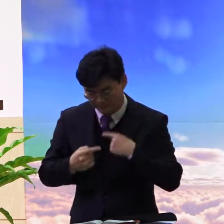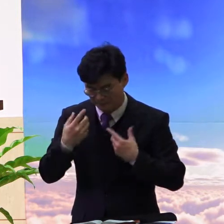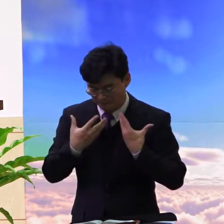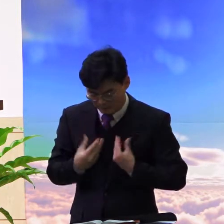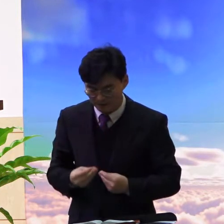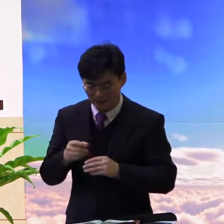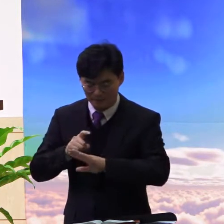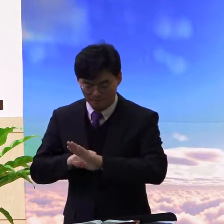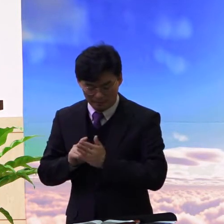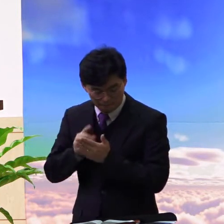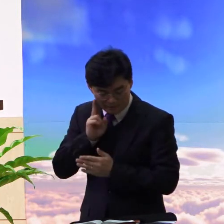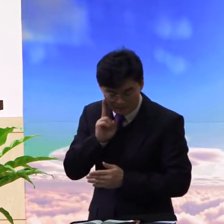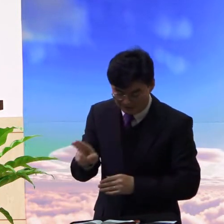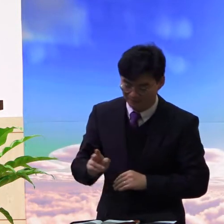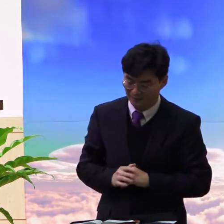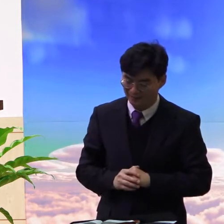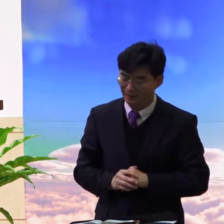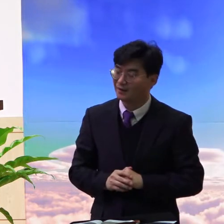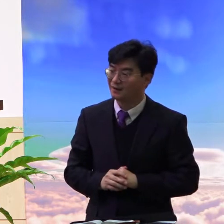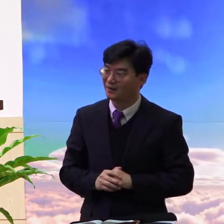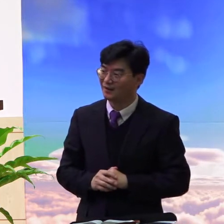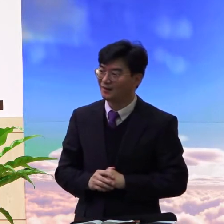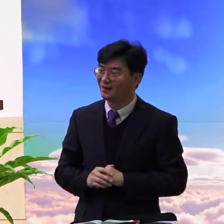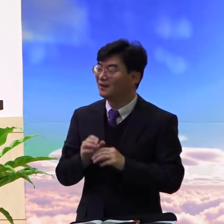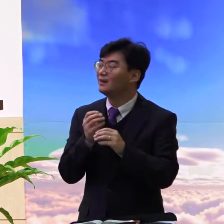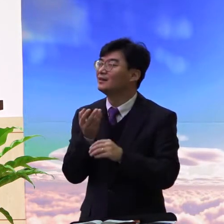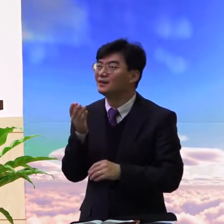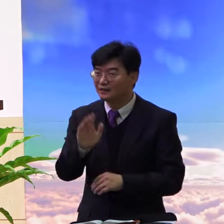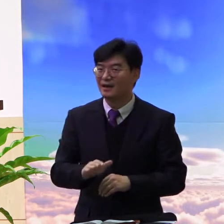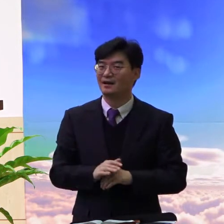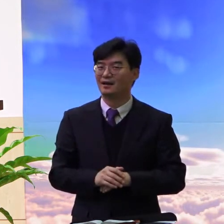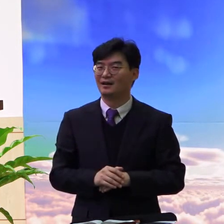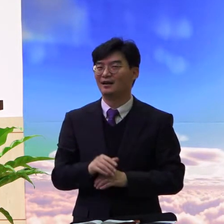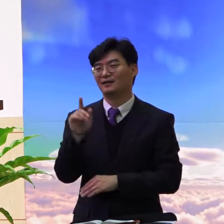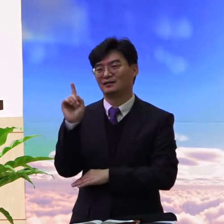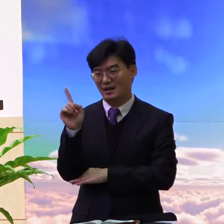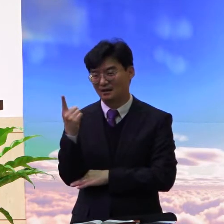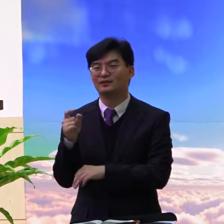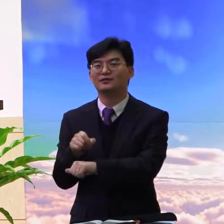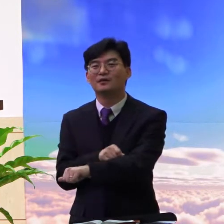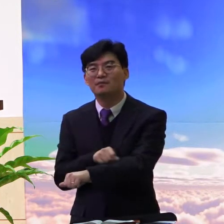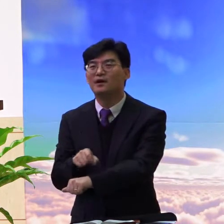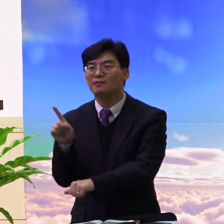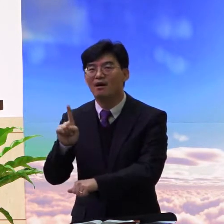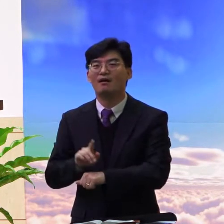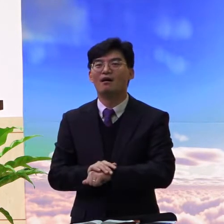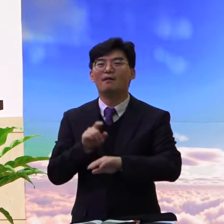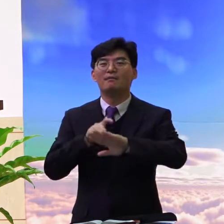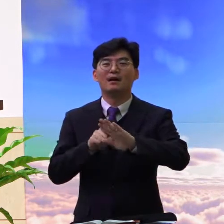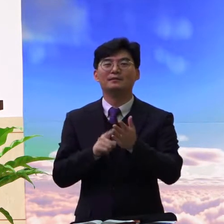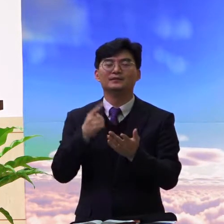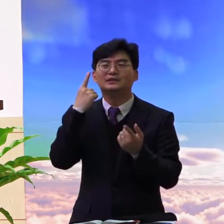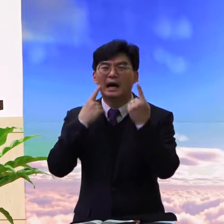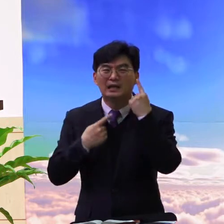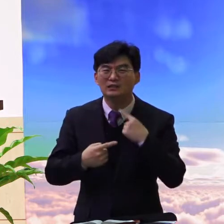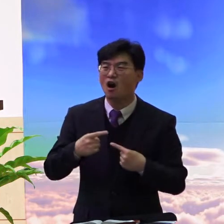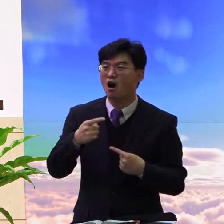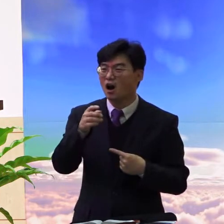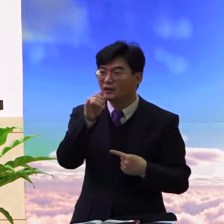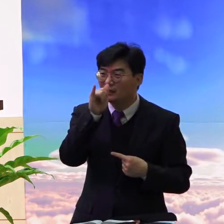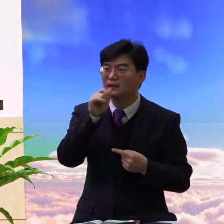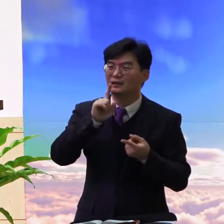마음이 상담했습니다. 그러나 그가 거기에서 특별했던 것은 그 심령 그대로, 상한 심령 그대로